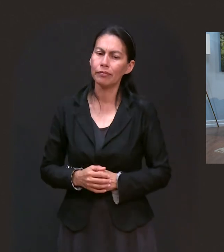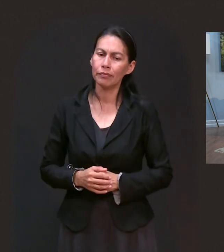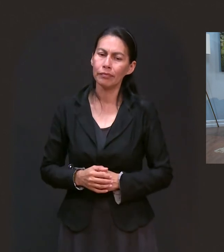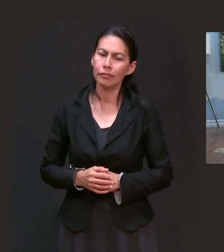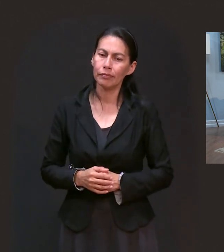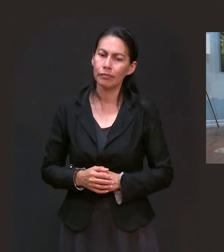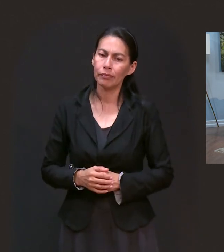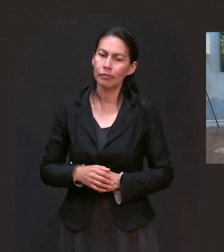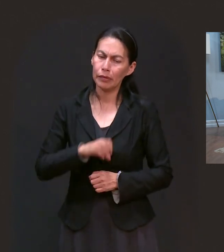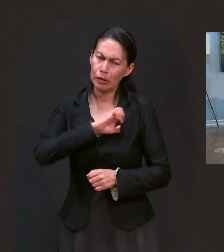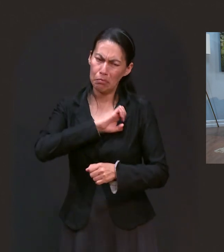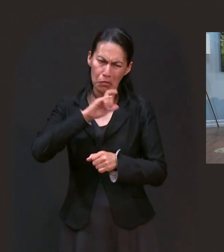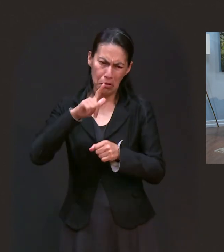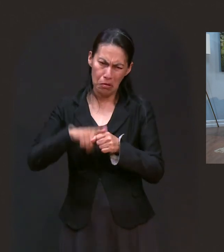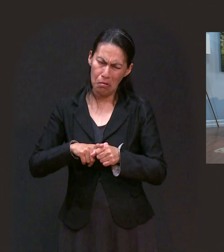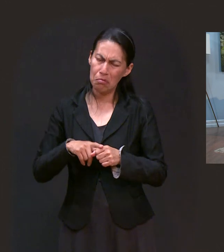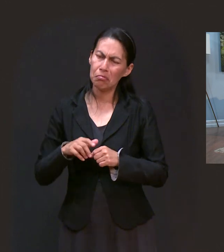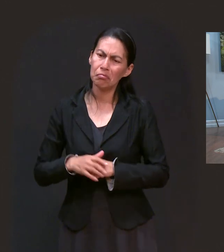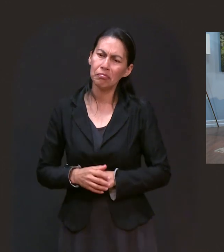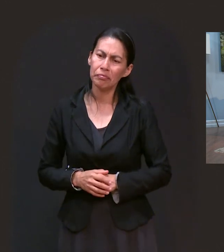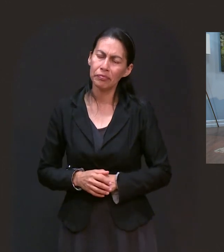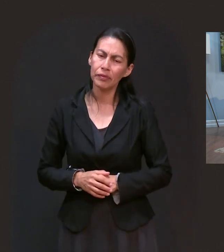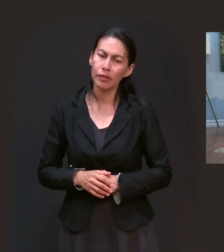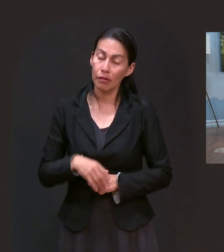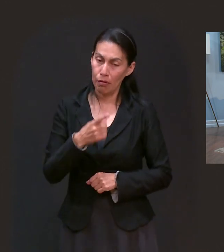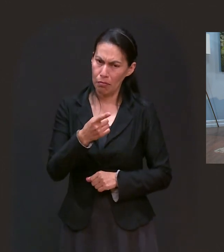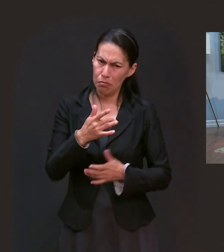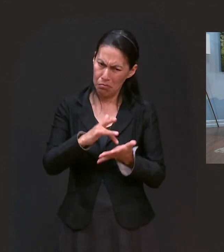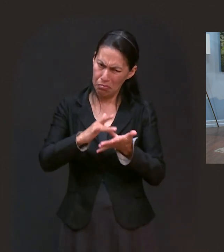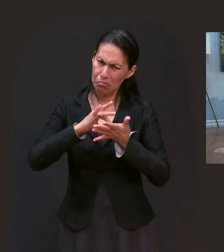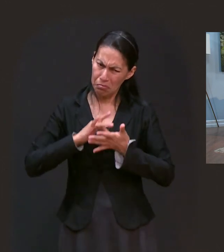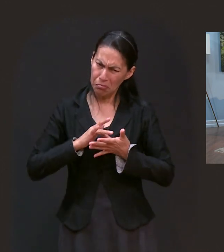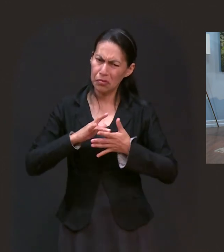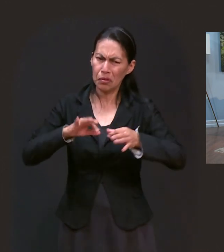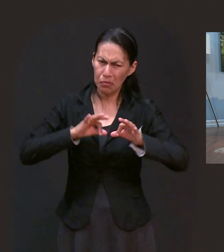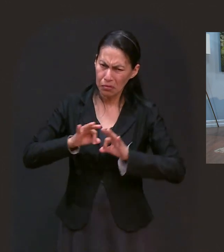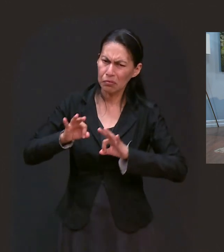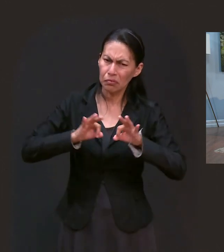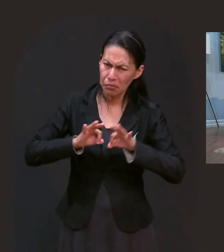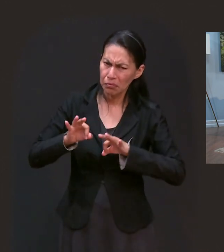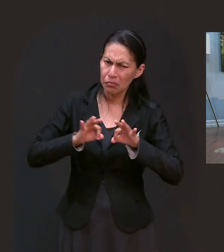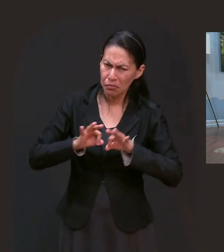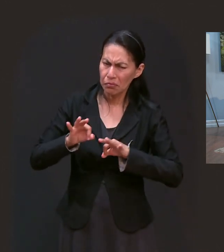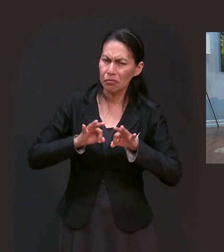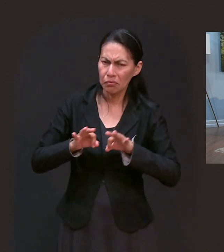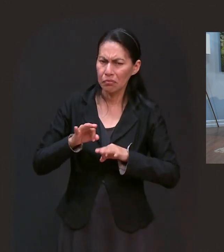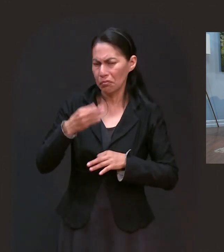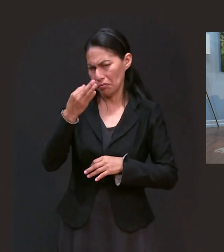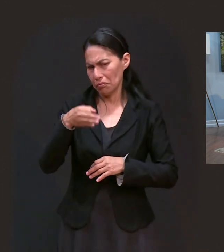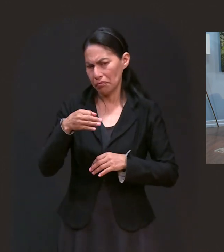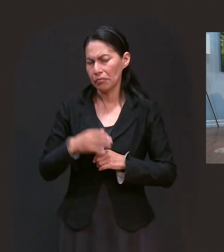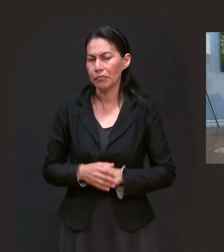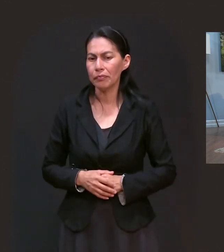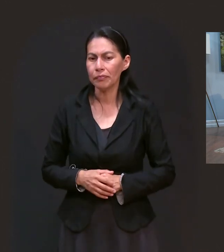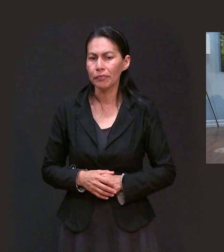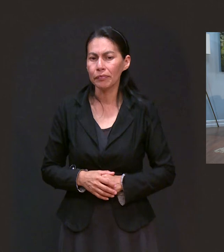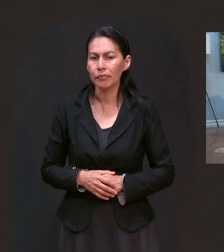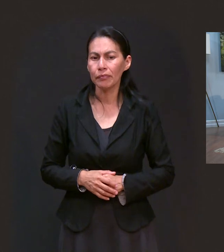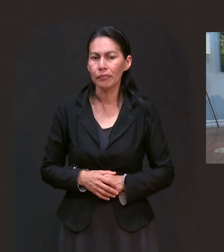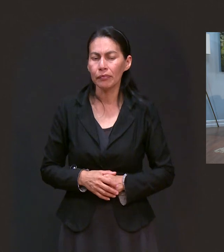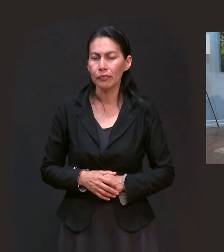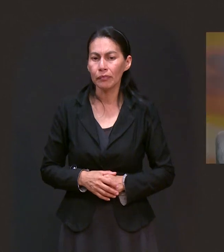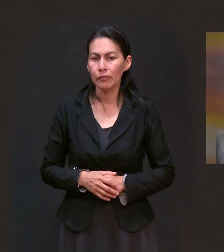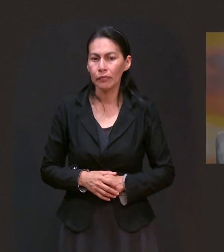especialidad y siempre me apoyó aminoró siempre me apoyó en trabajar este